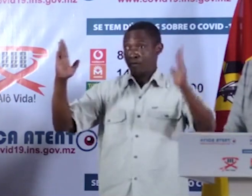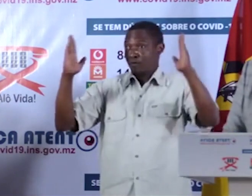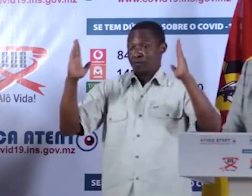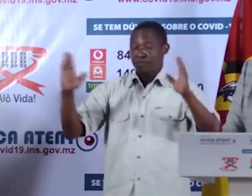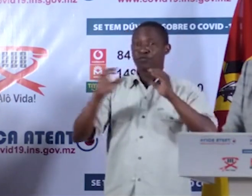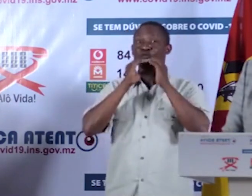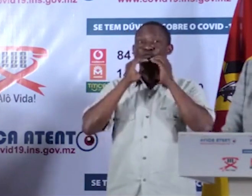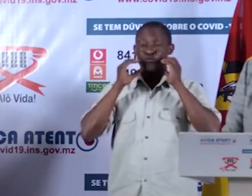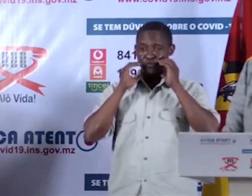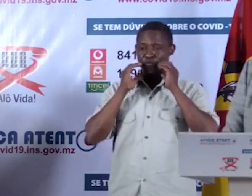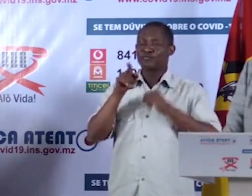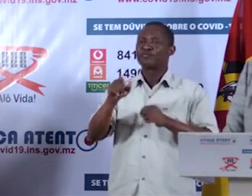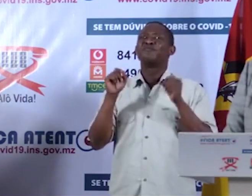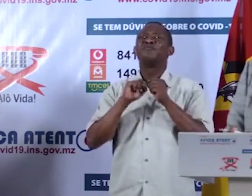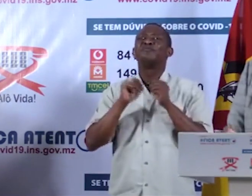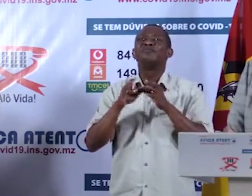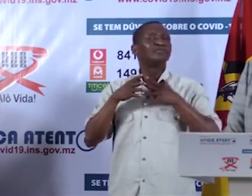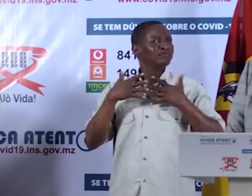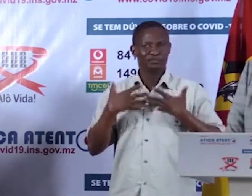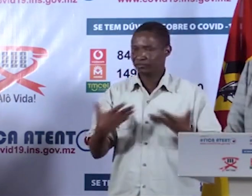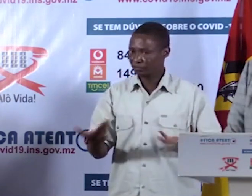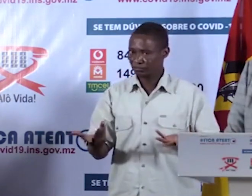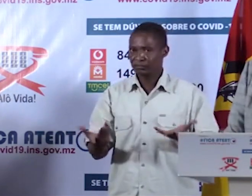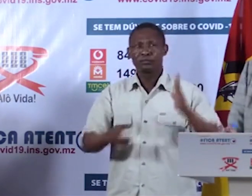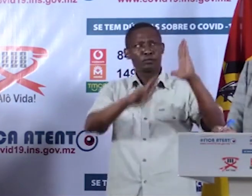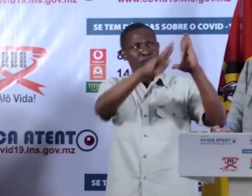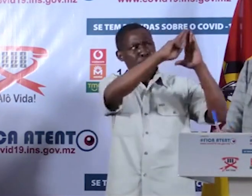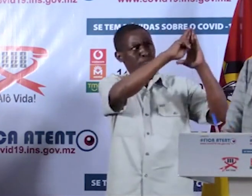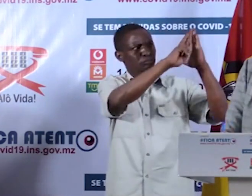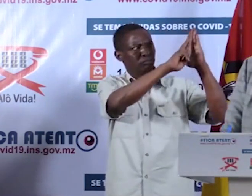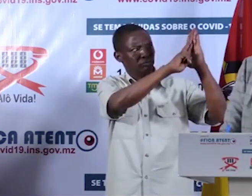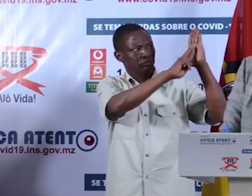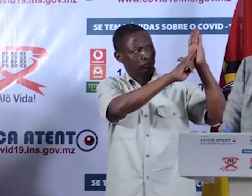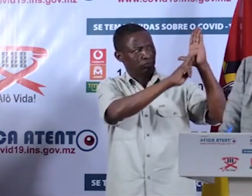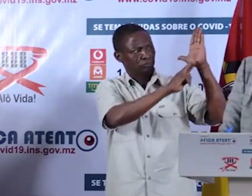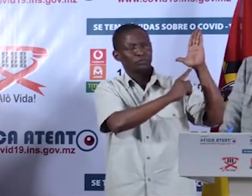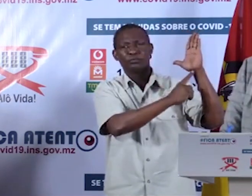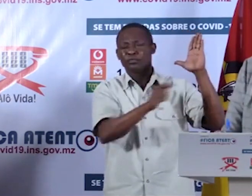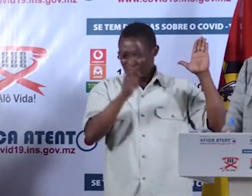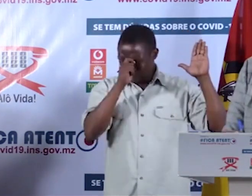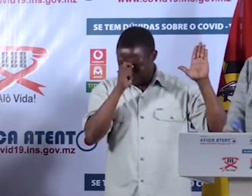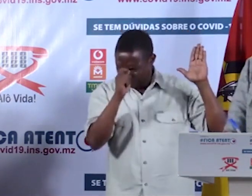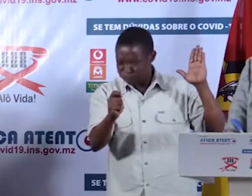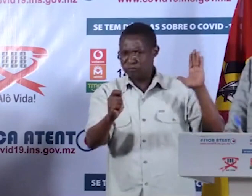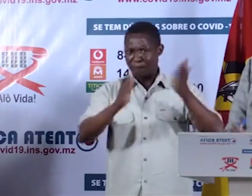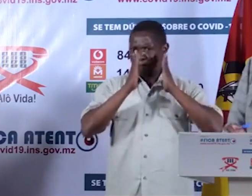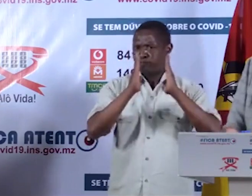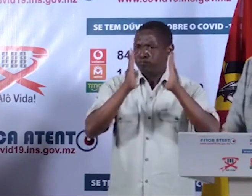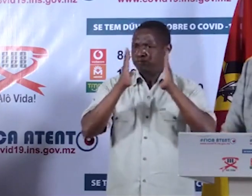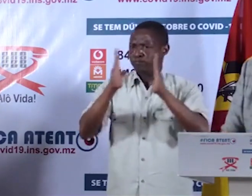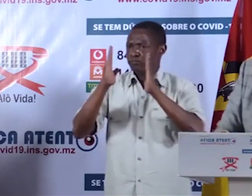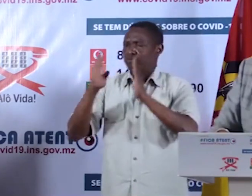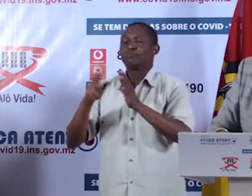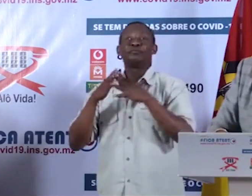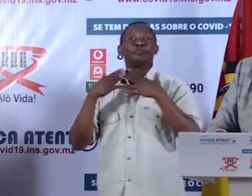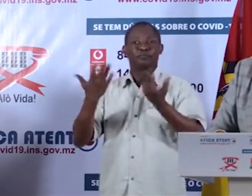país, cumprindo rigorosamente as medidas de prevenção da infecção do Covid-19